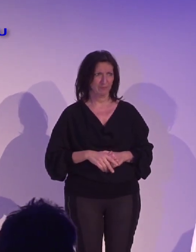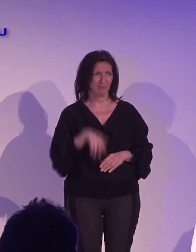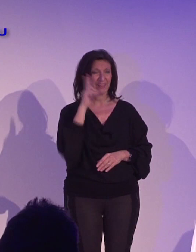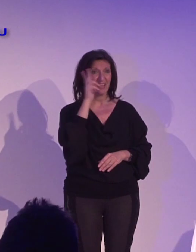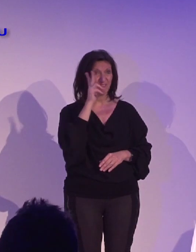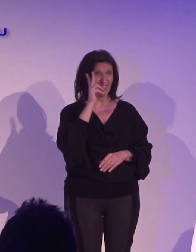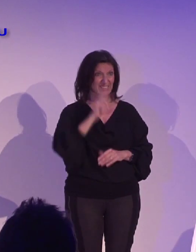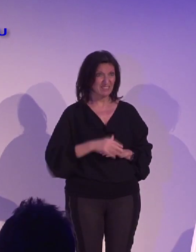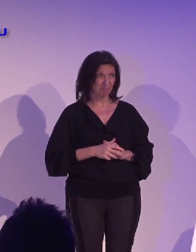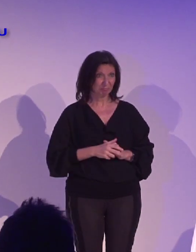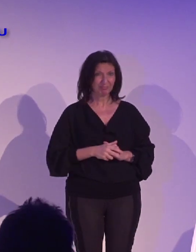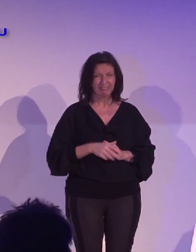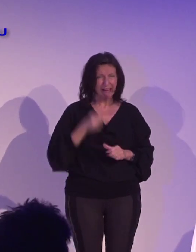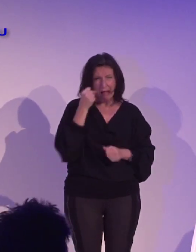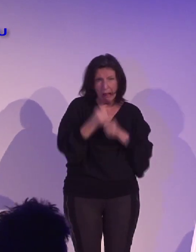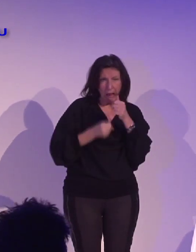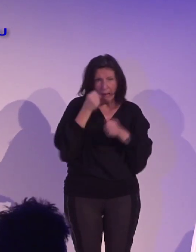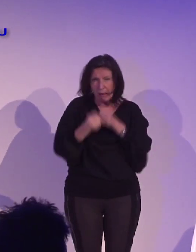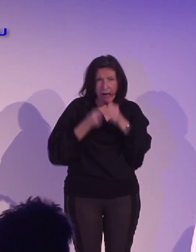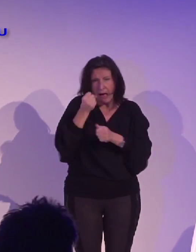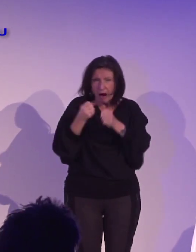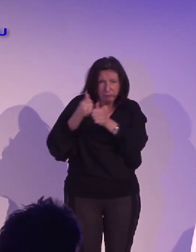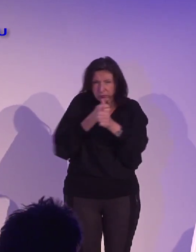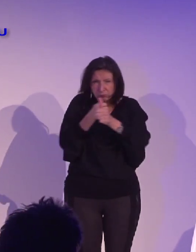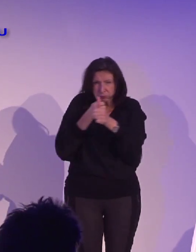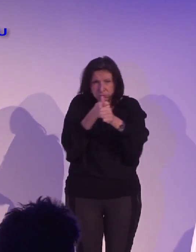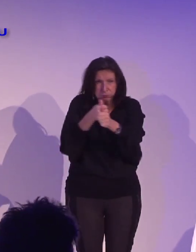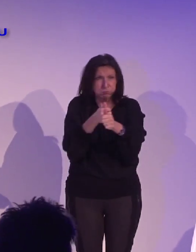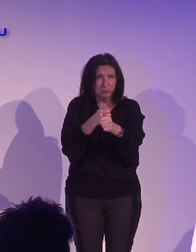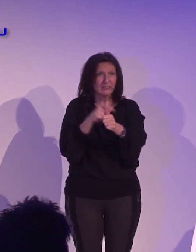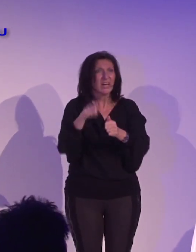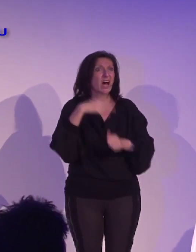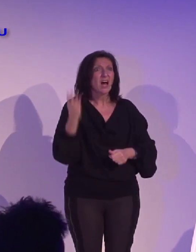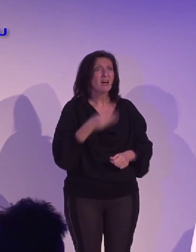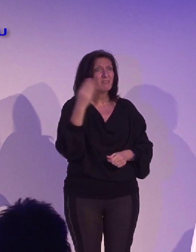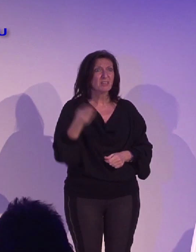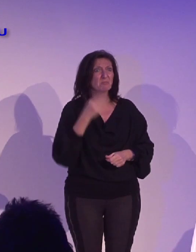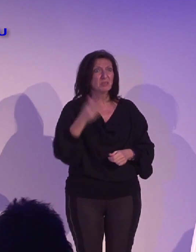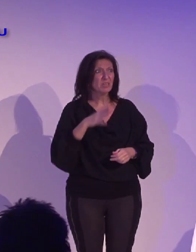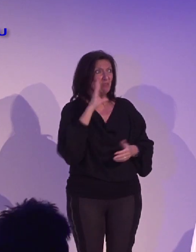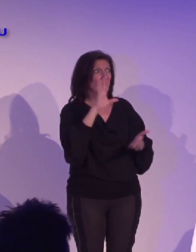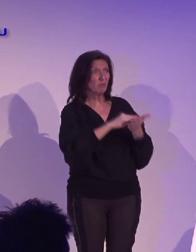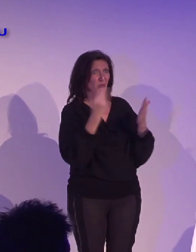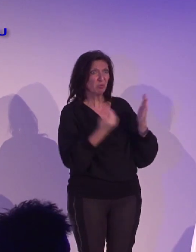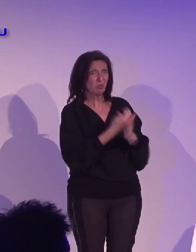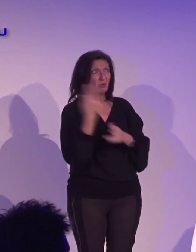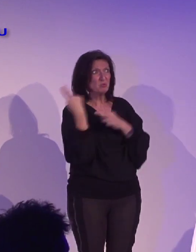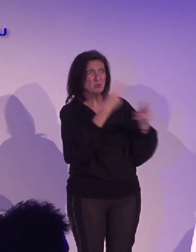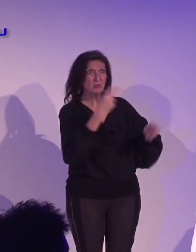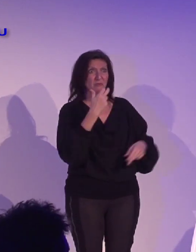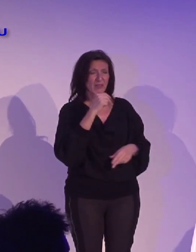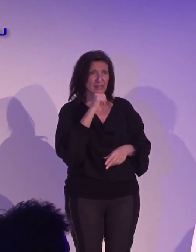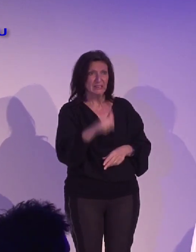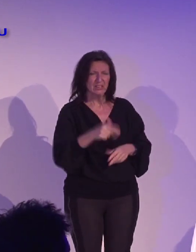Franziska rennt der Waschmaschine hinterher. Die Waschmaschine will nicht mehr in die neue Wohnung. Die